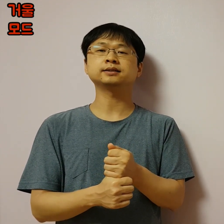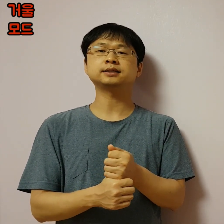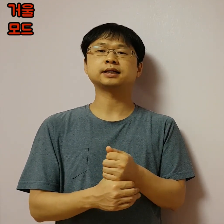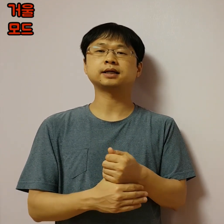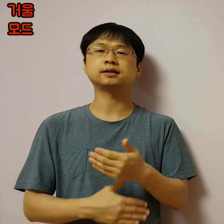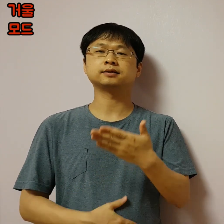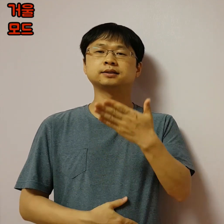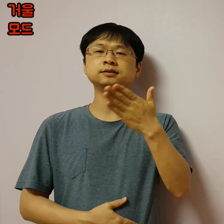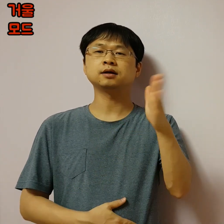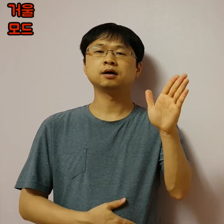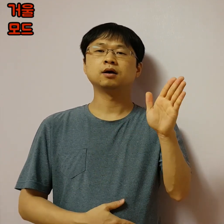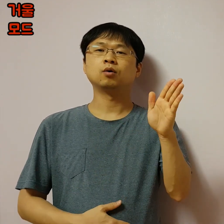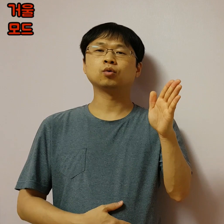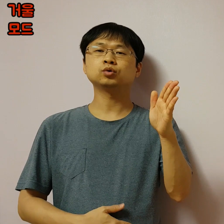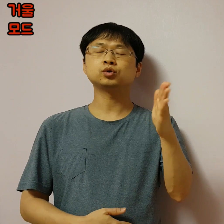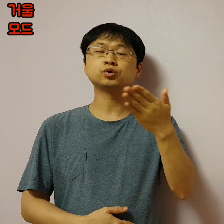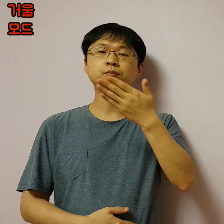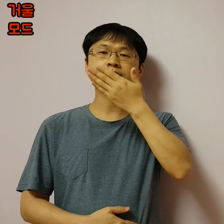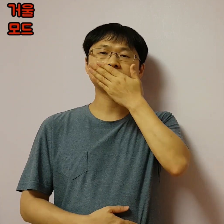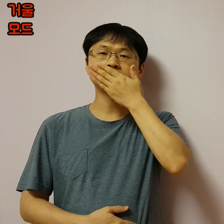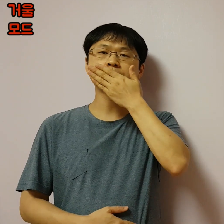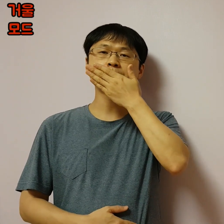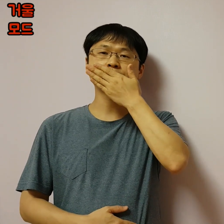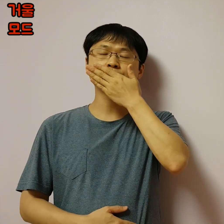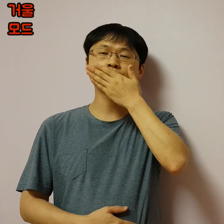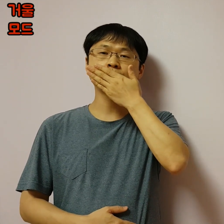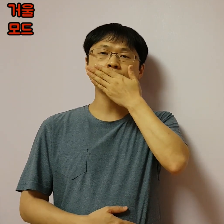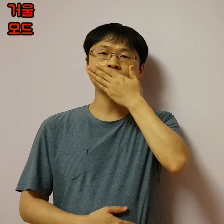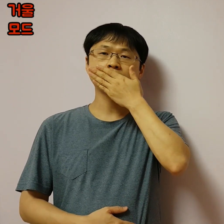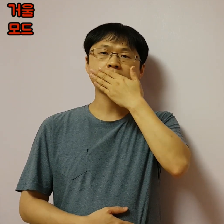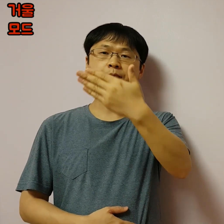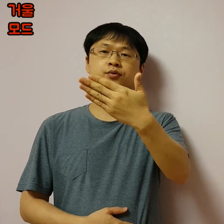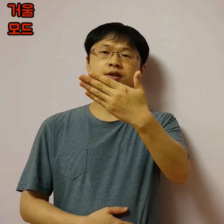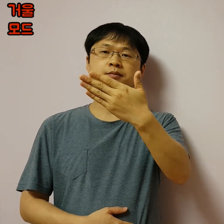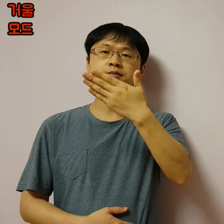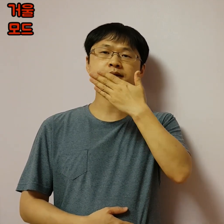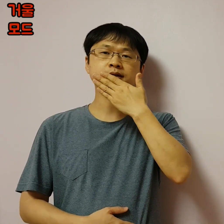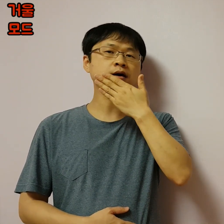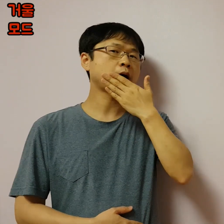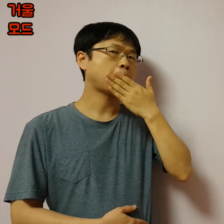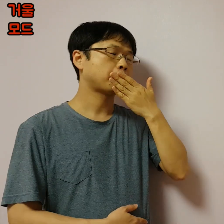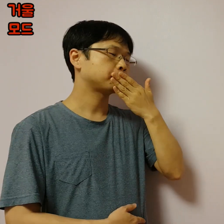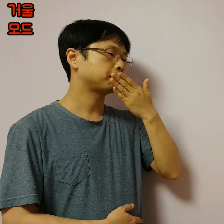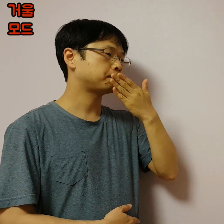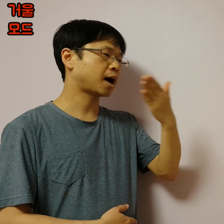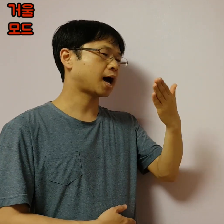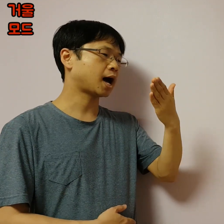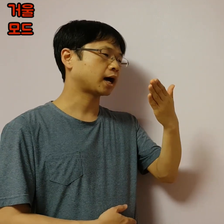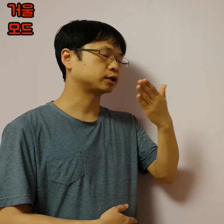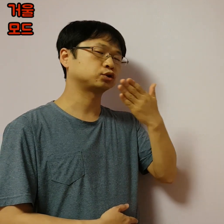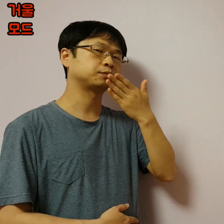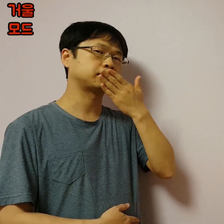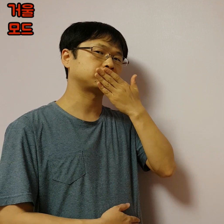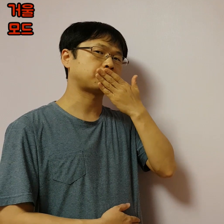가능을 나타내는 것은 오른손 손바닥을 입 앞에 두고 앞으로 내밀면서 파 해주시면 됩니다.